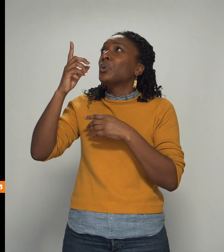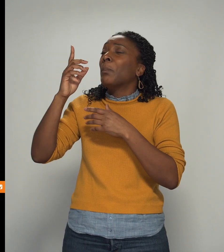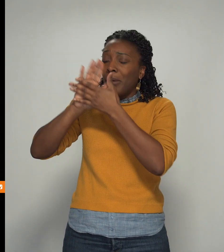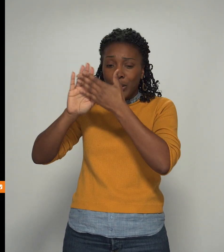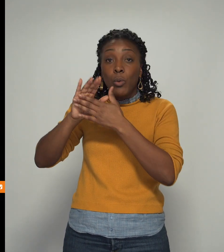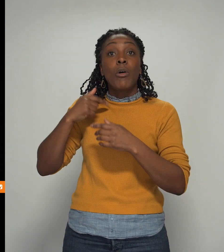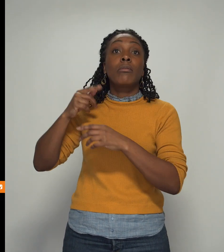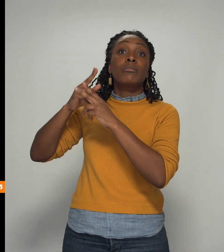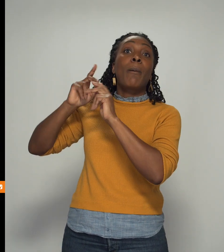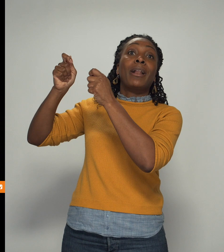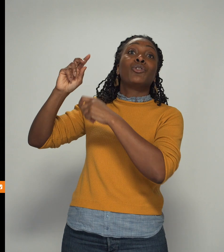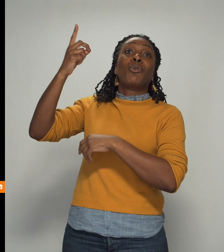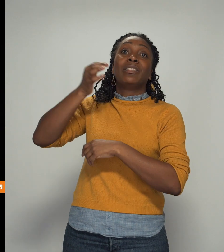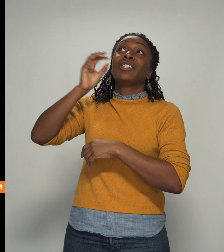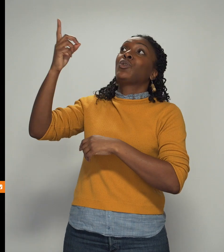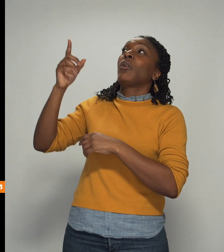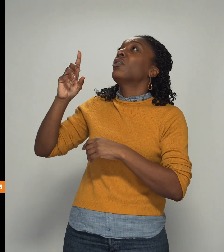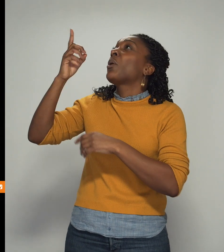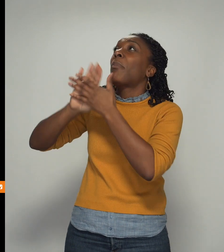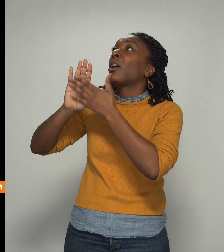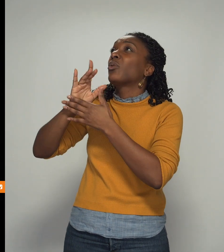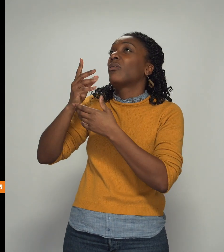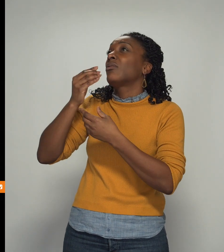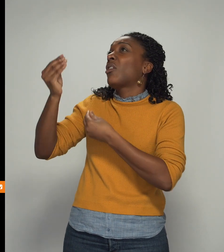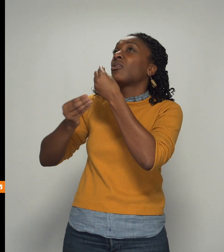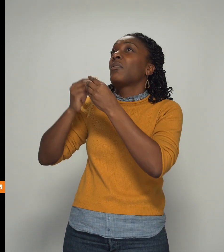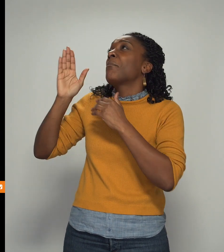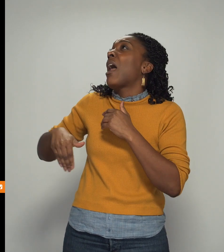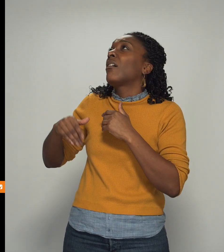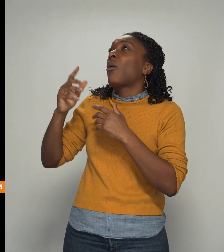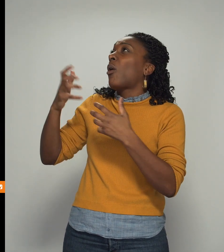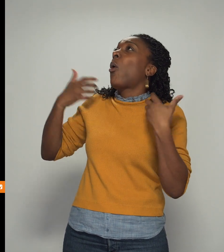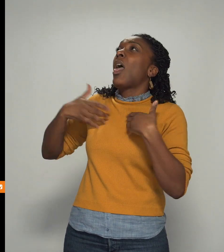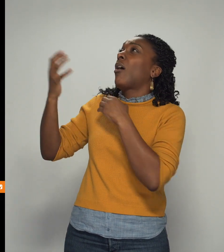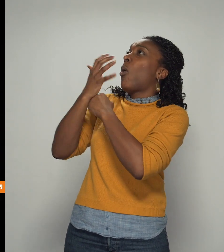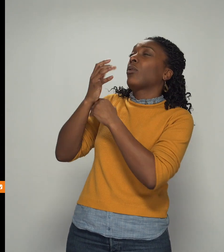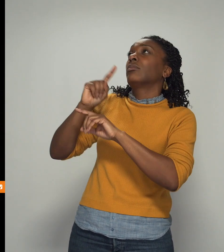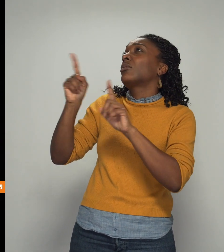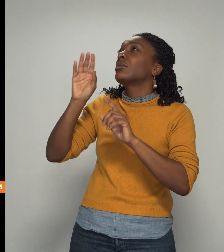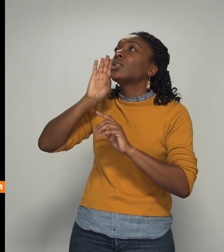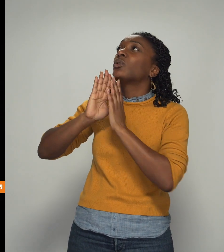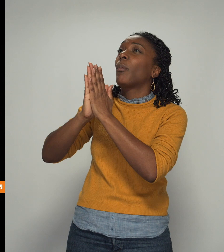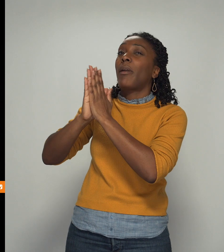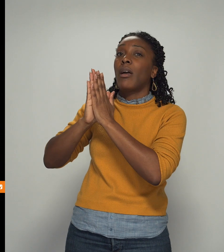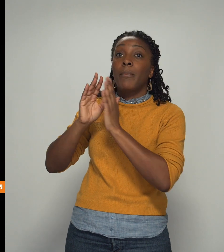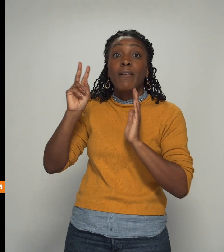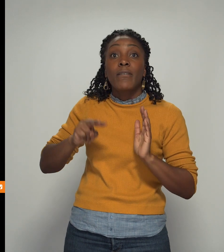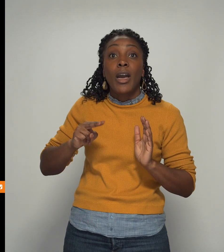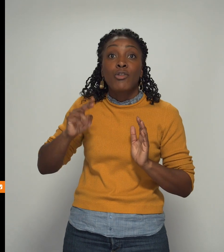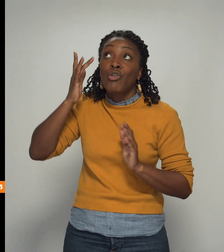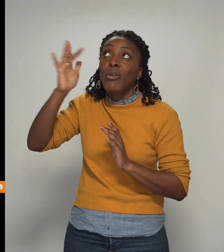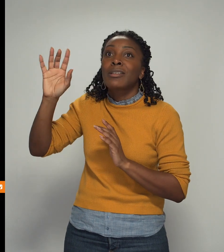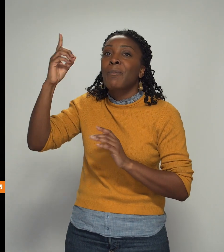Dieu pour... » Je l'appelais Dieu, je disais « Pardon Dieu pour tout le mal que je t'ai fait. Ne sois pas en colère contre moi. » Et je priais à un Dieu que je ne connaissais